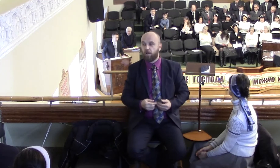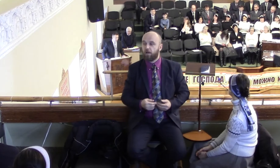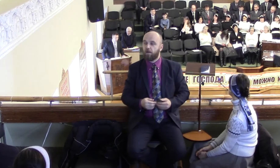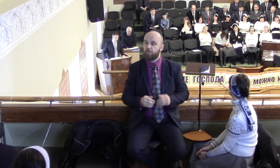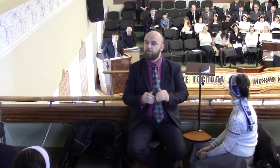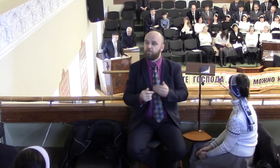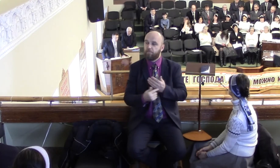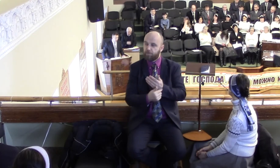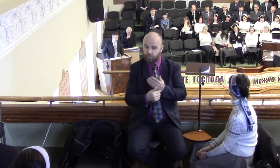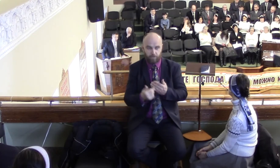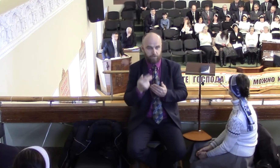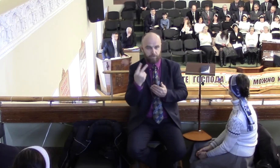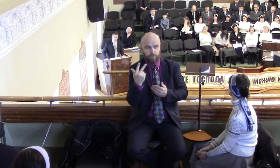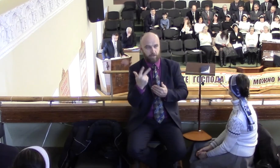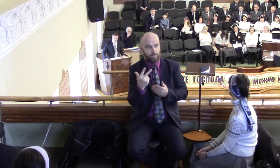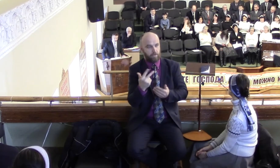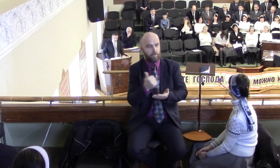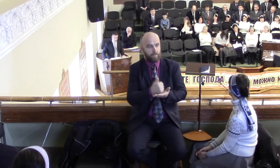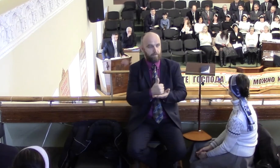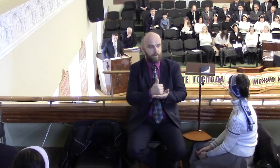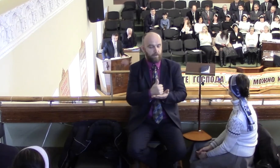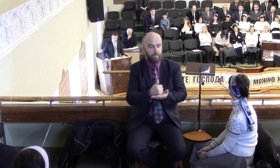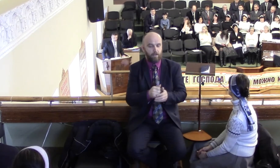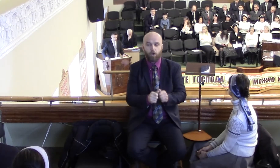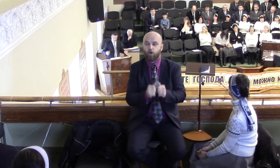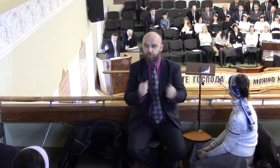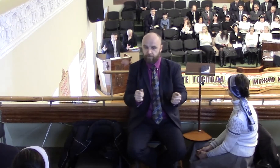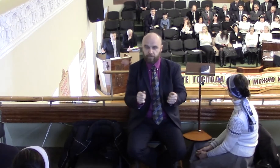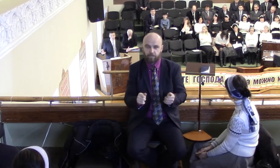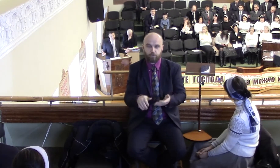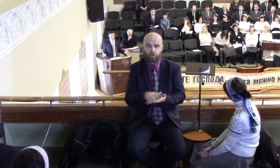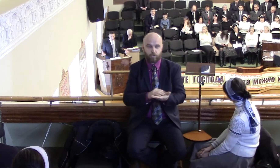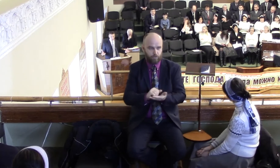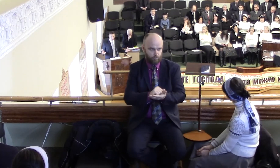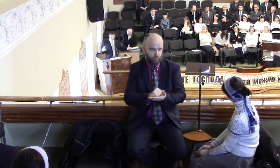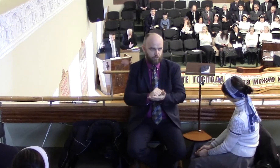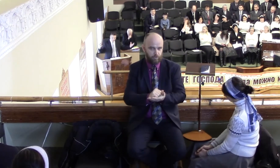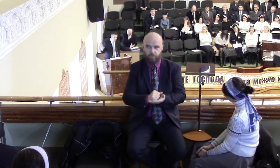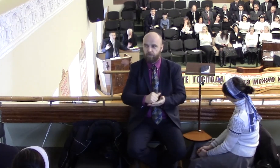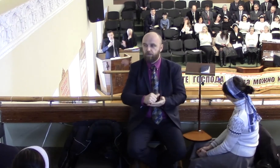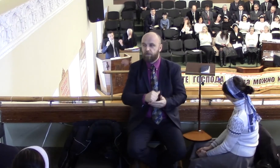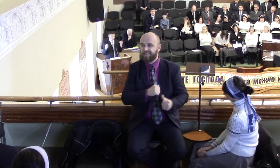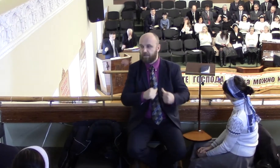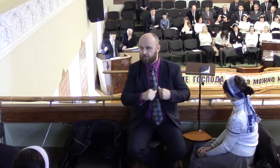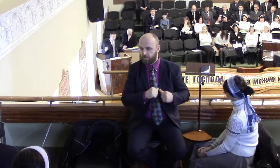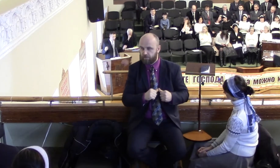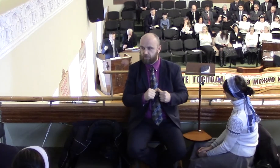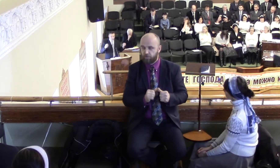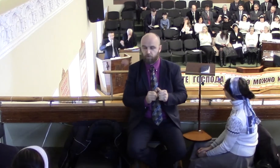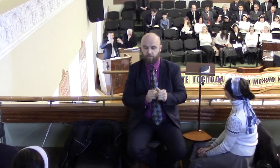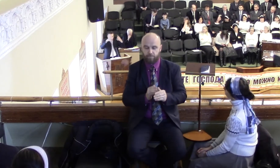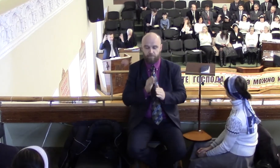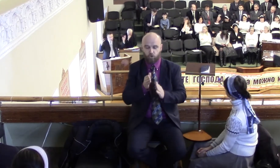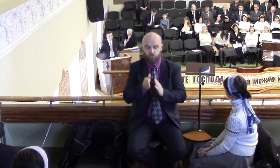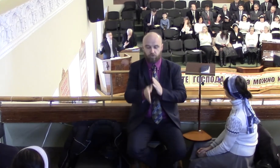глава показано, что же разрушило эту жизнь. Настоящую жизнь, гармоничную жизнь.